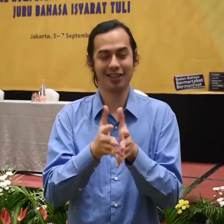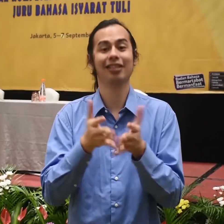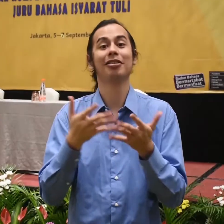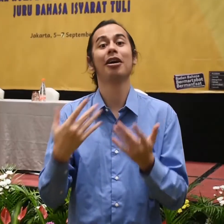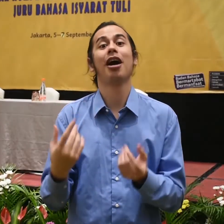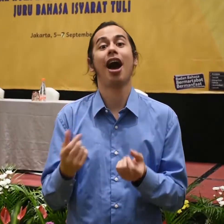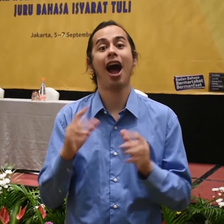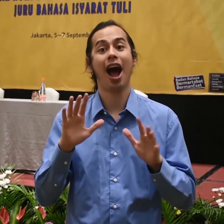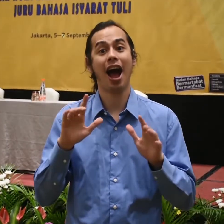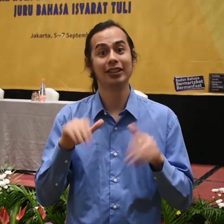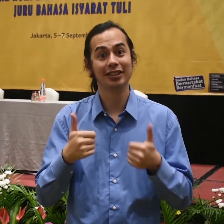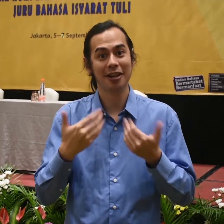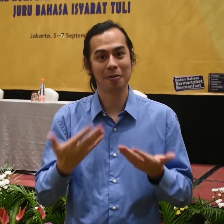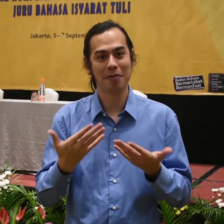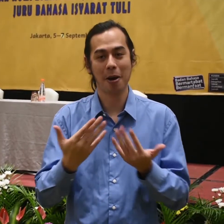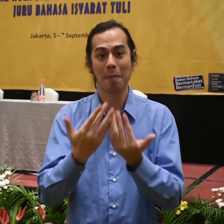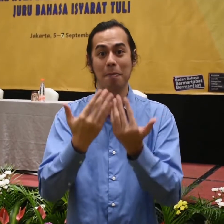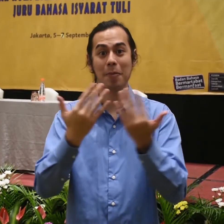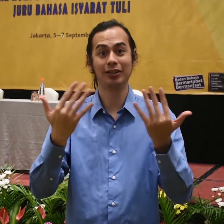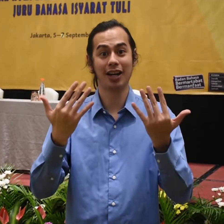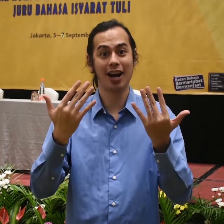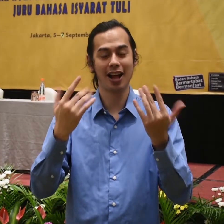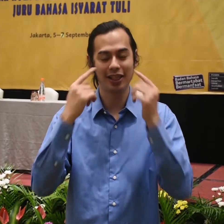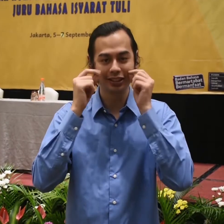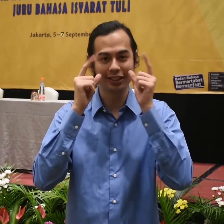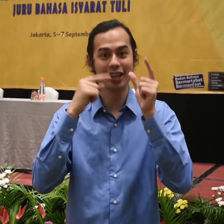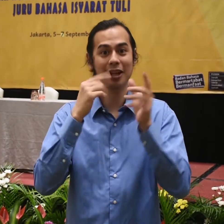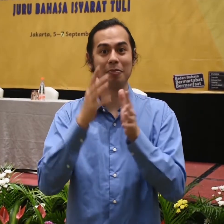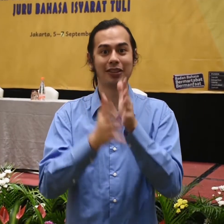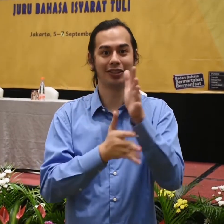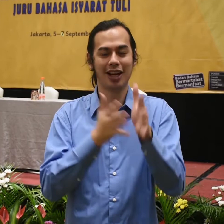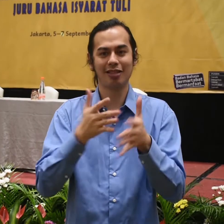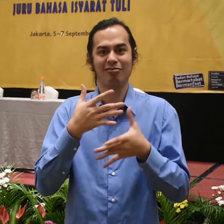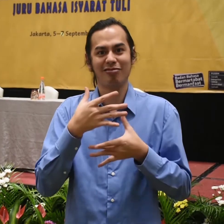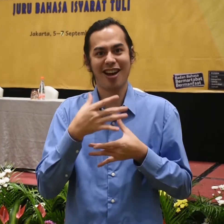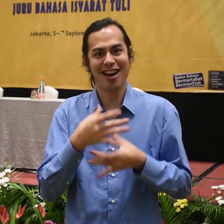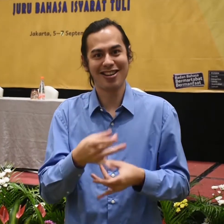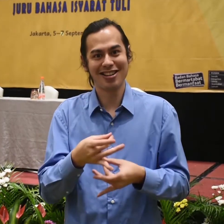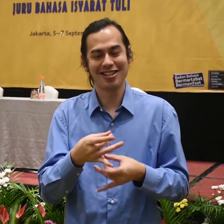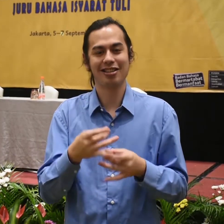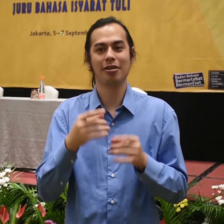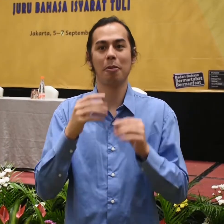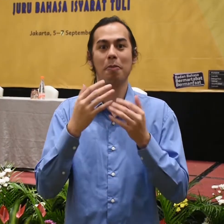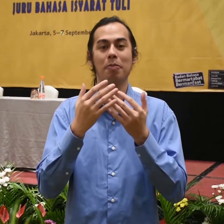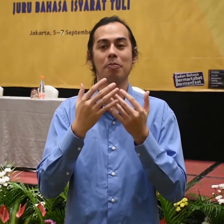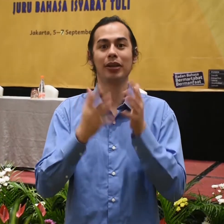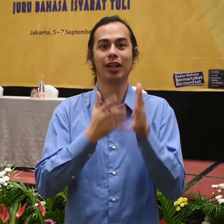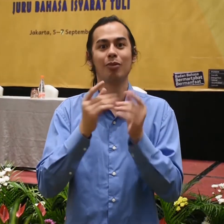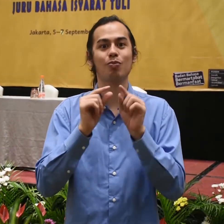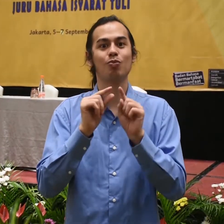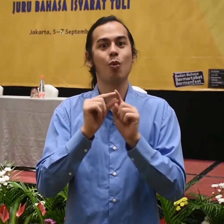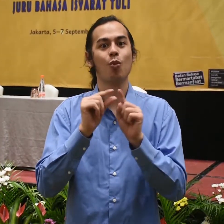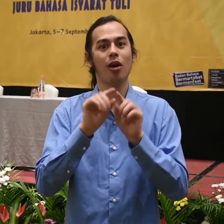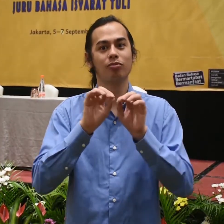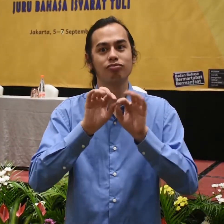bahasa isyarat, hasilnya saat ini masyarakat mulai menyadari dan tertarik mempelajari bahasa